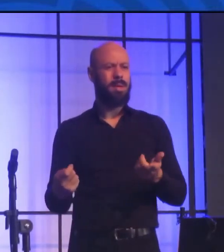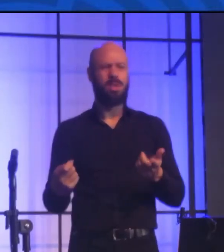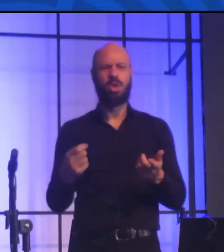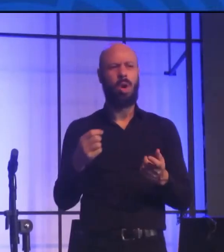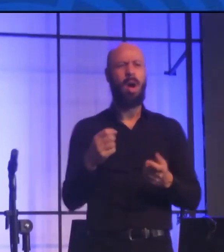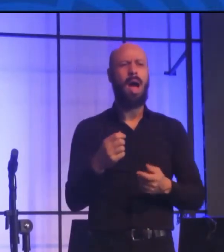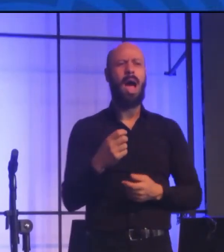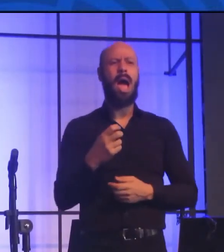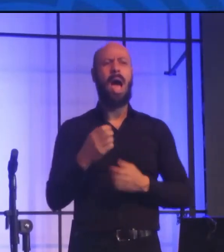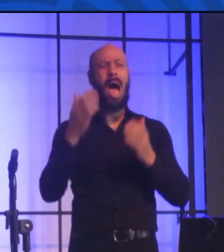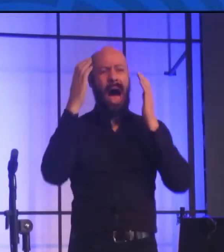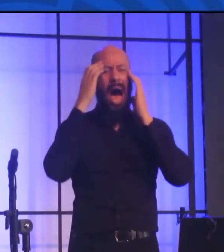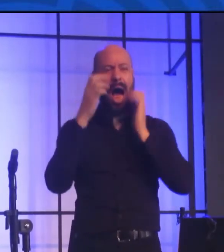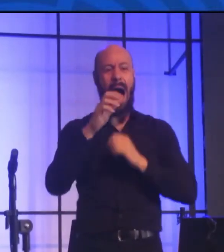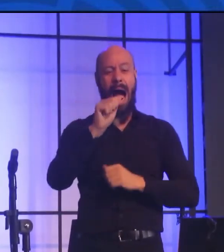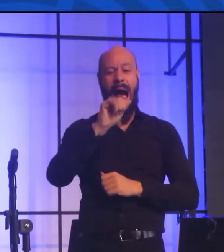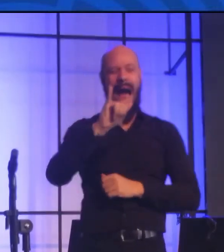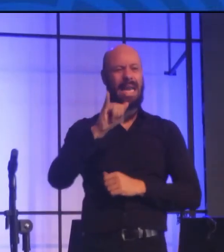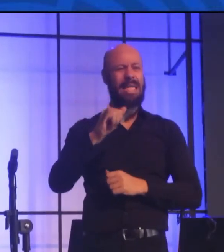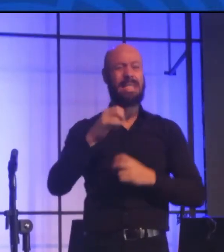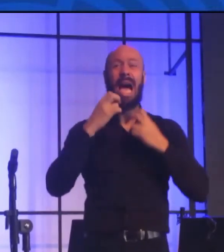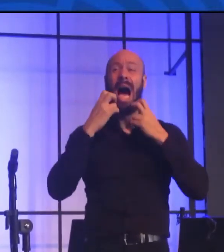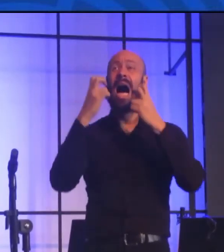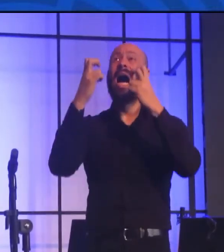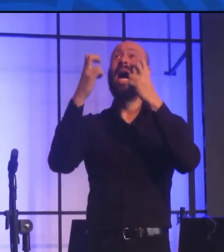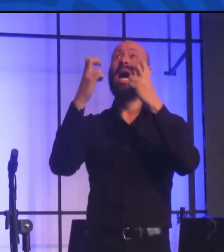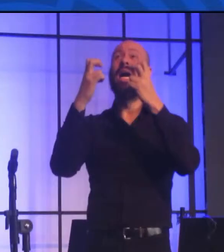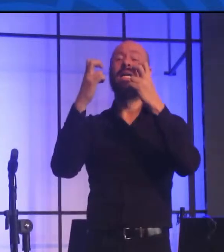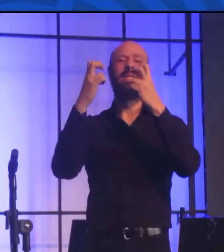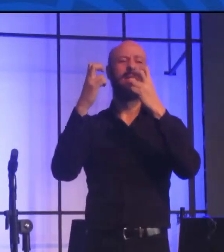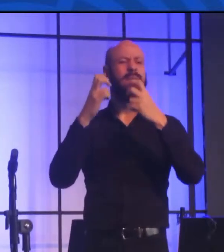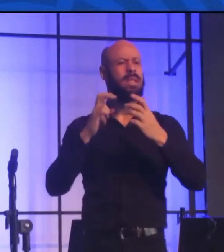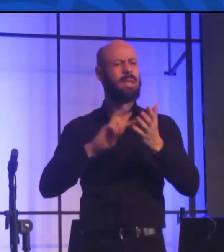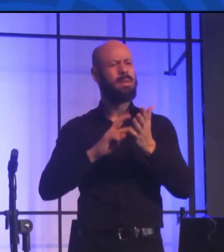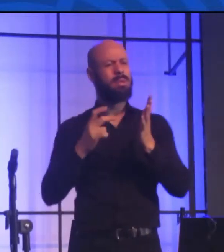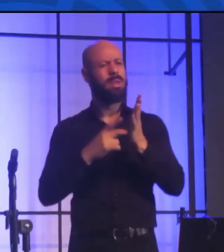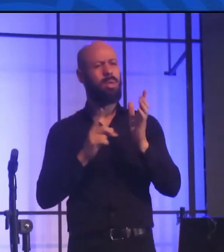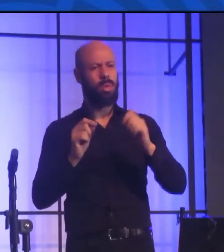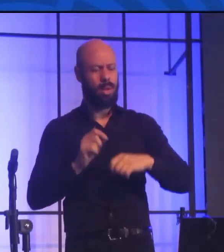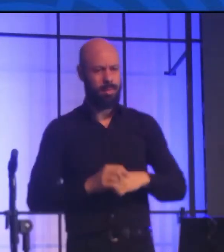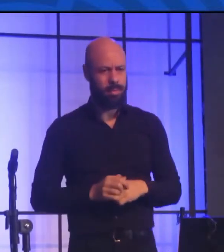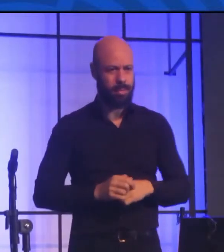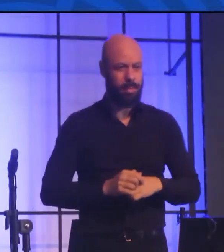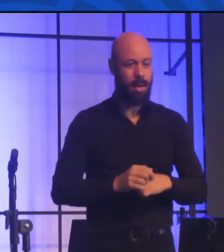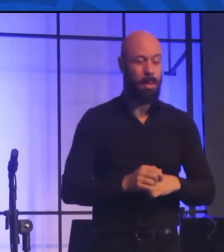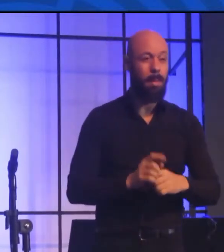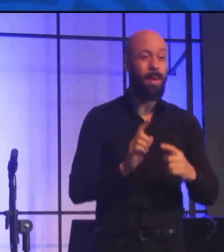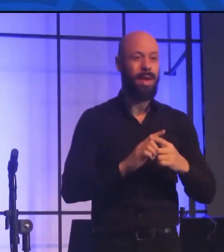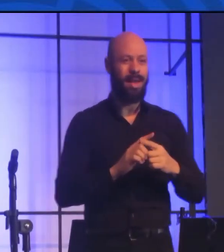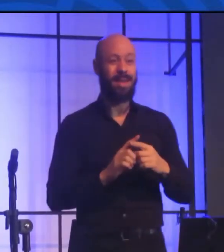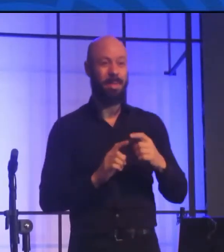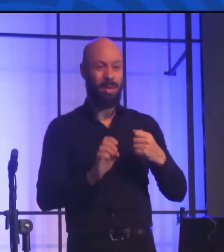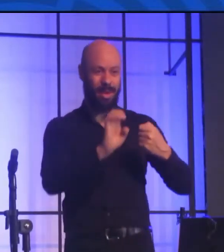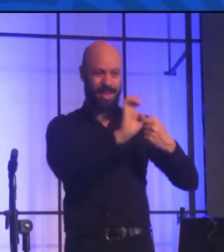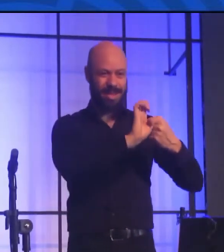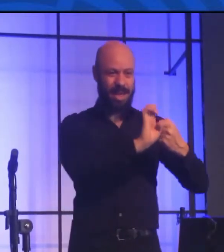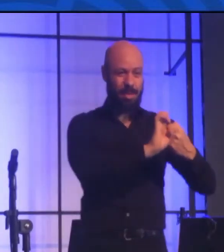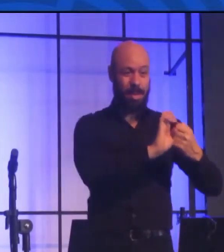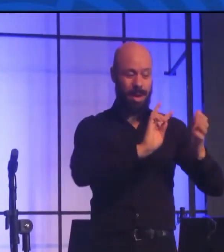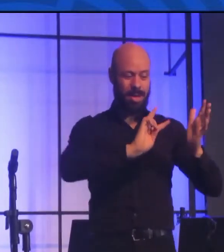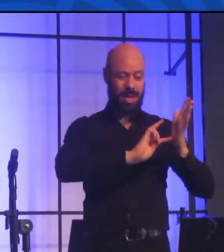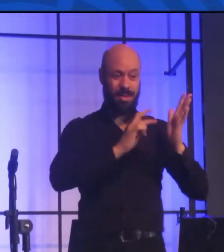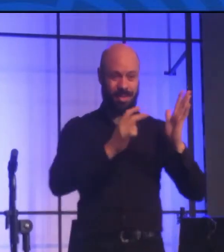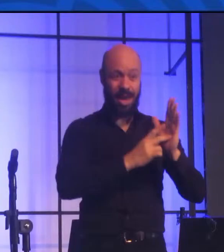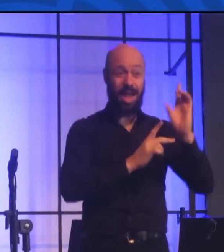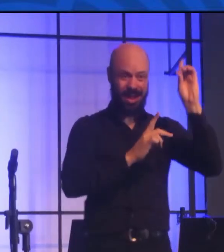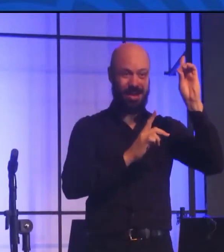profeta. Lembre-se, se um deles não tivesse voltado e pedido que ele estivesse lá, não